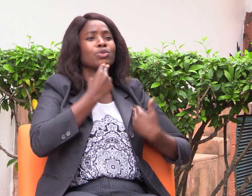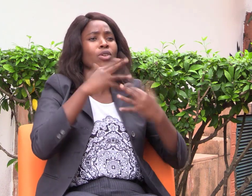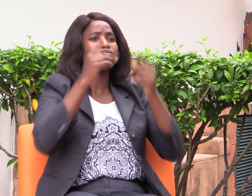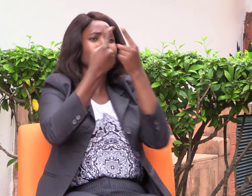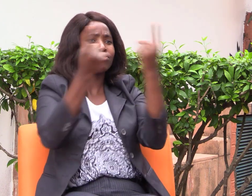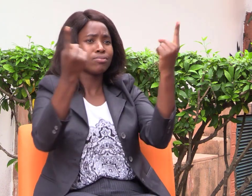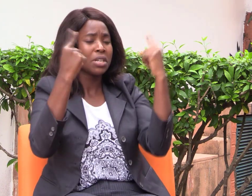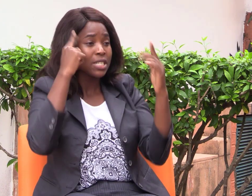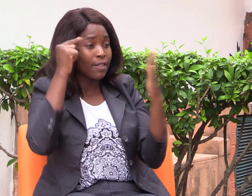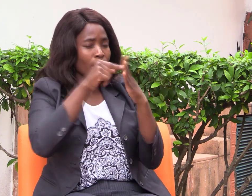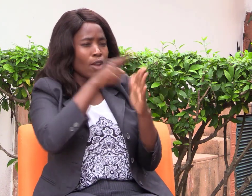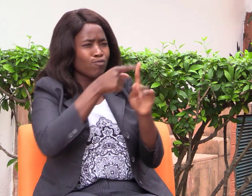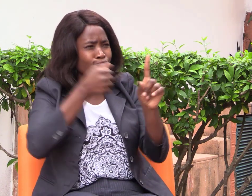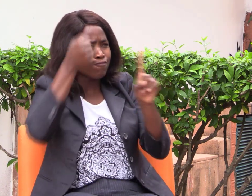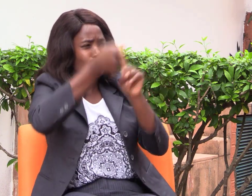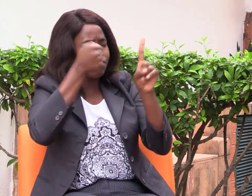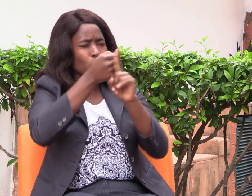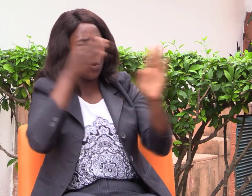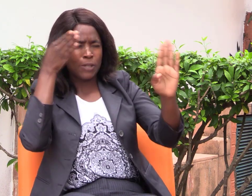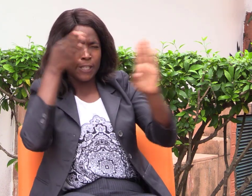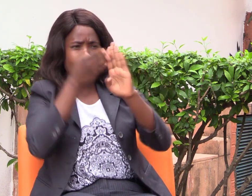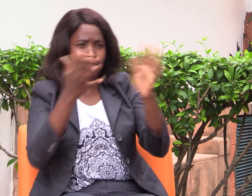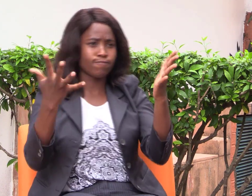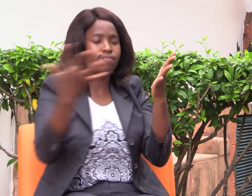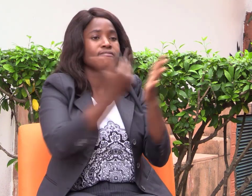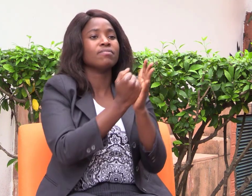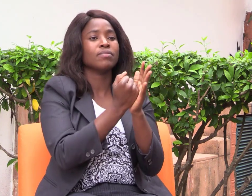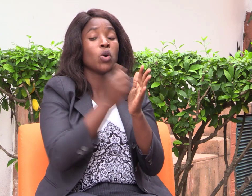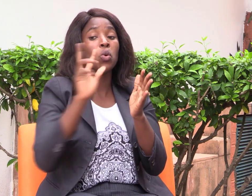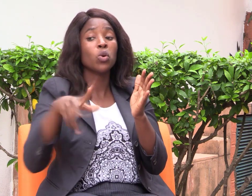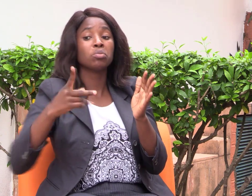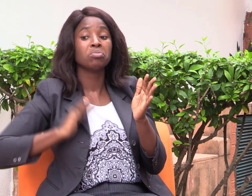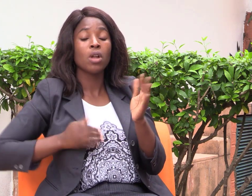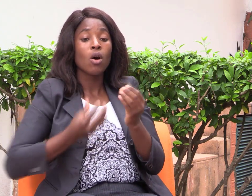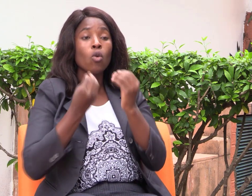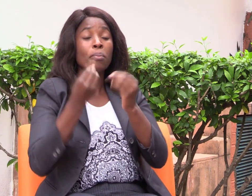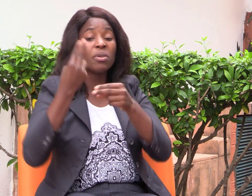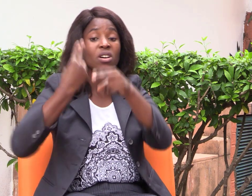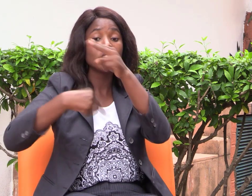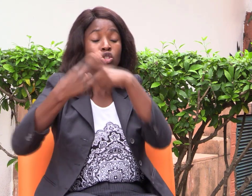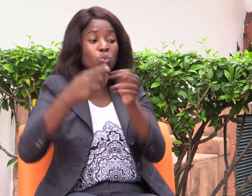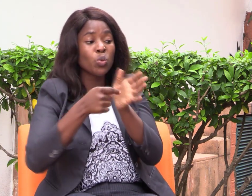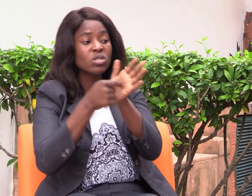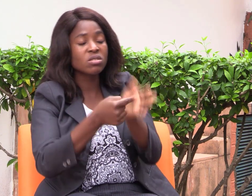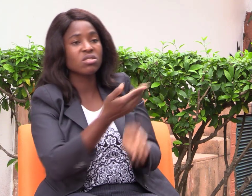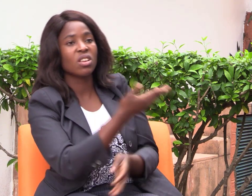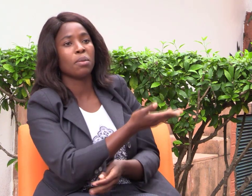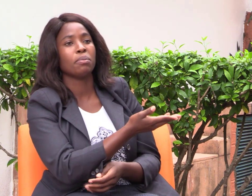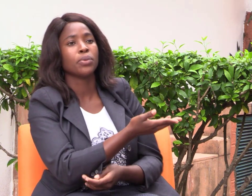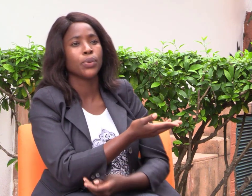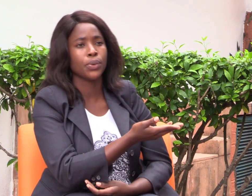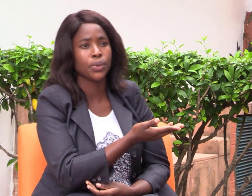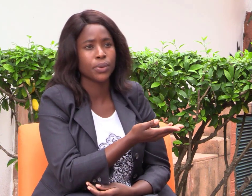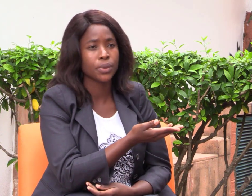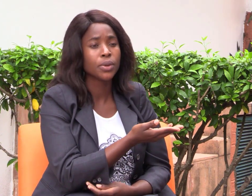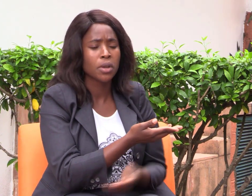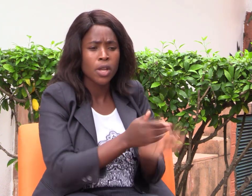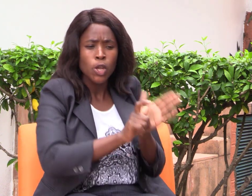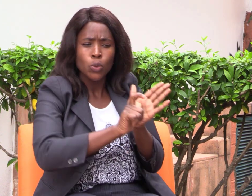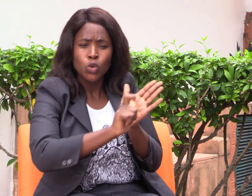a língua de sinais. E não, temos um exemplo dessa senhora que é professora, chama-se Ana Paula, ela está no ensino superior e também é professora